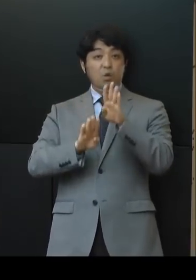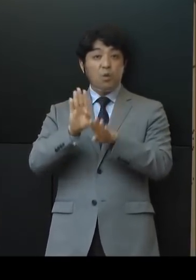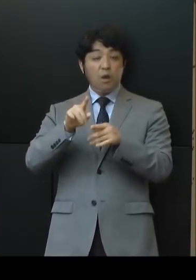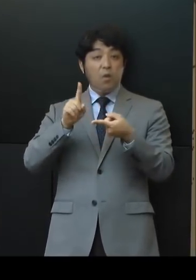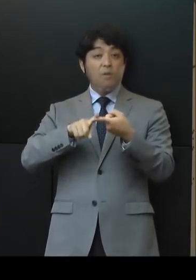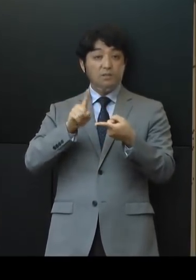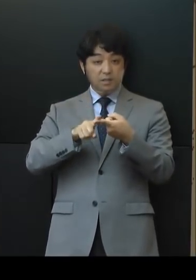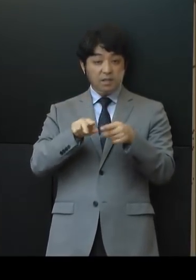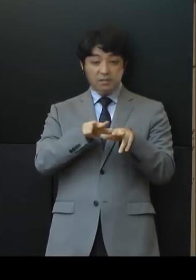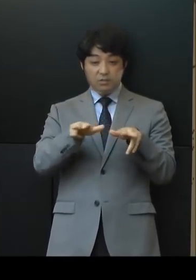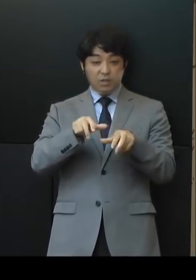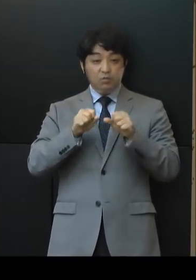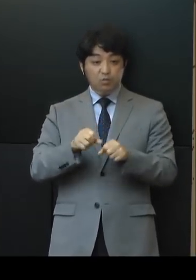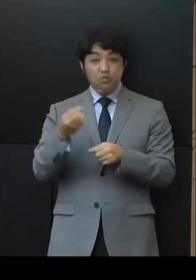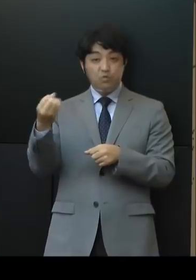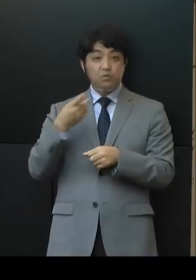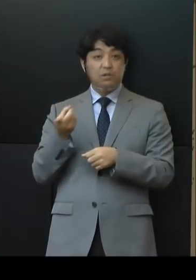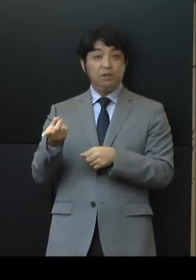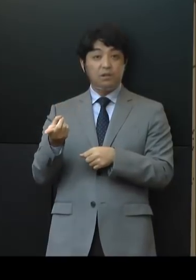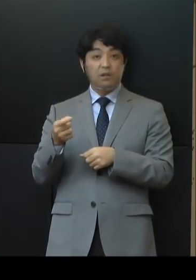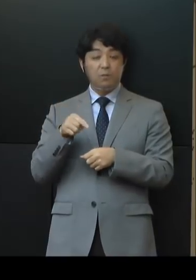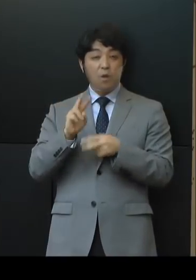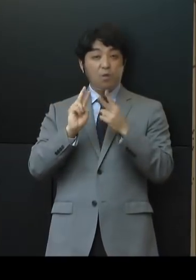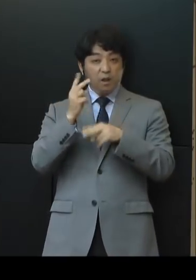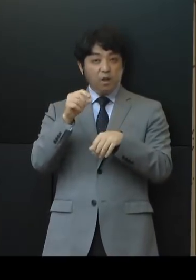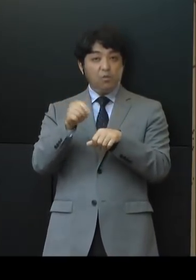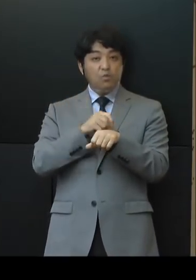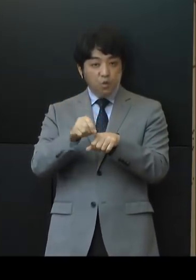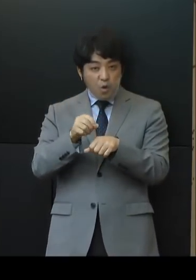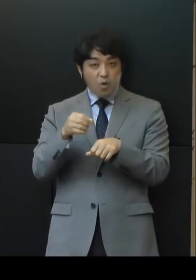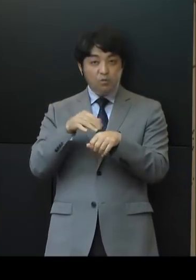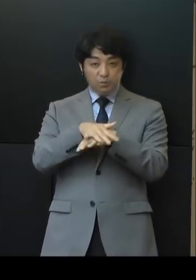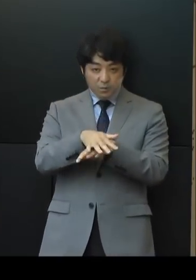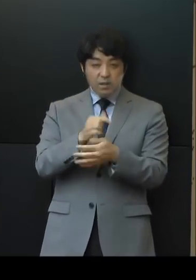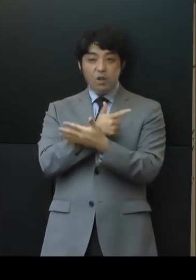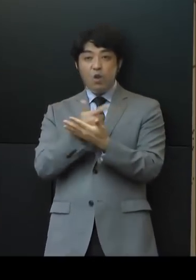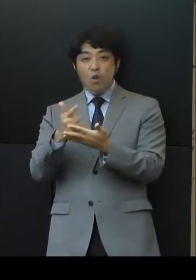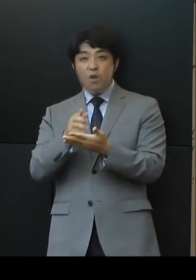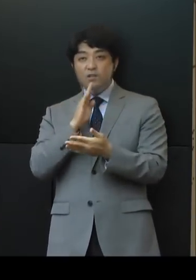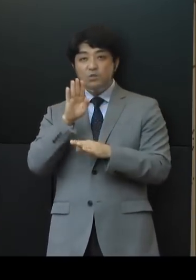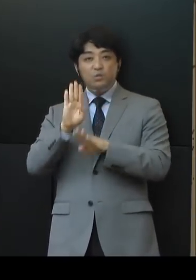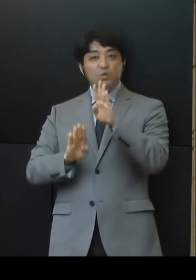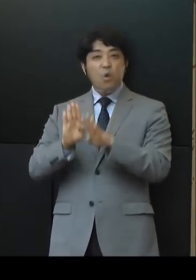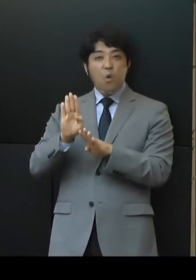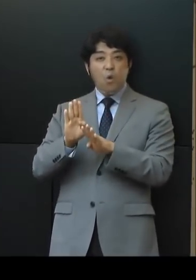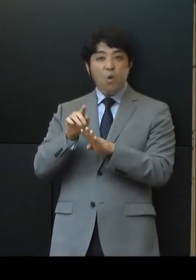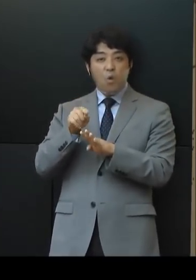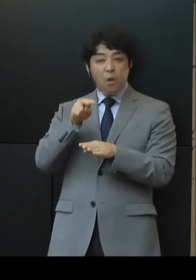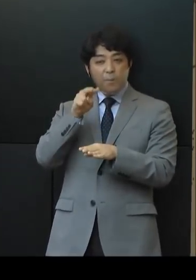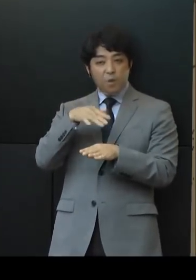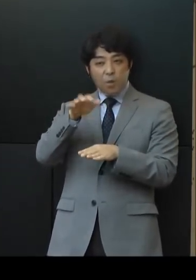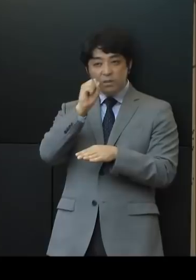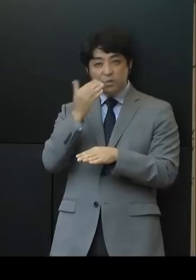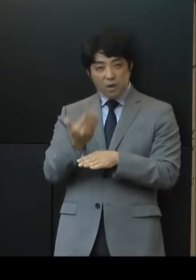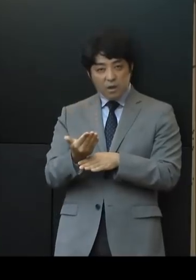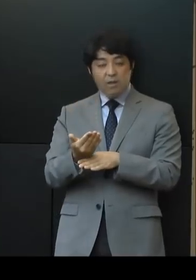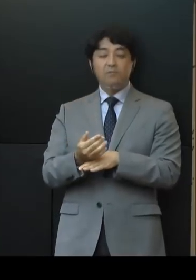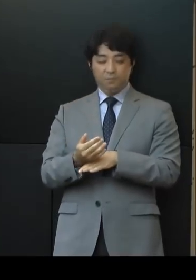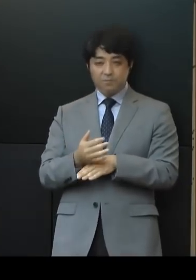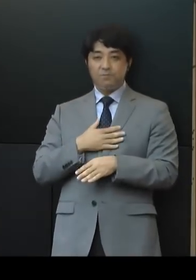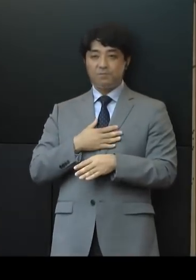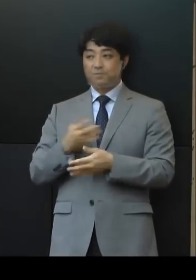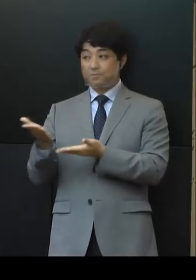するということなんですが、この方針の中でですね、沖縄の特徴、まあ、沖縄の実情を踏まえた部分というのは、どこが一番分かりやすいでしょうか。 はい、ではそれぞ